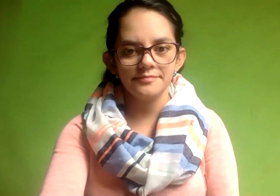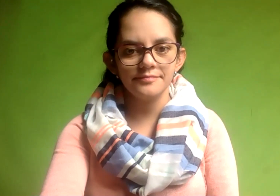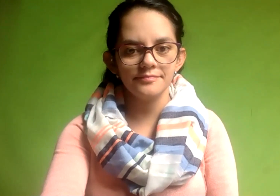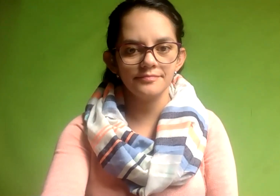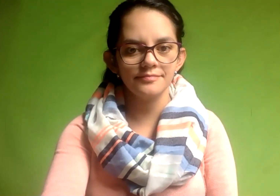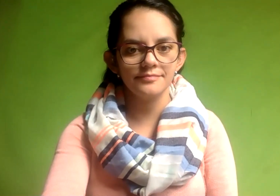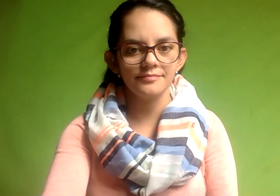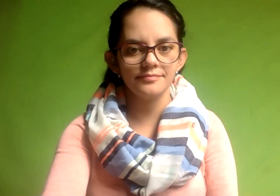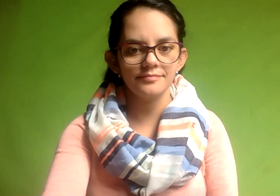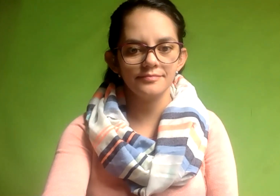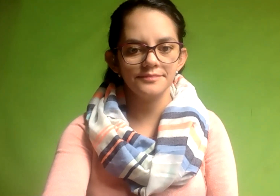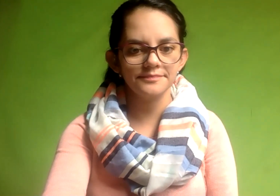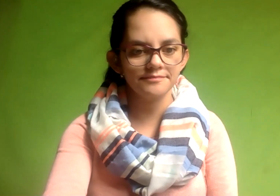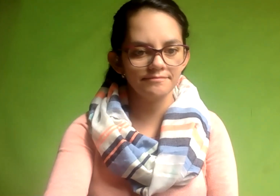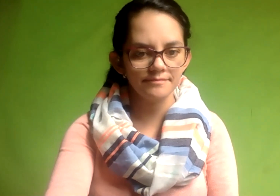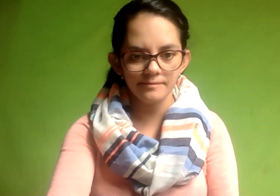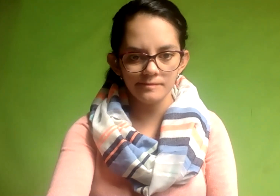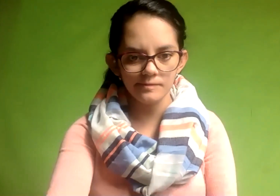Comencemos.